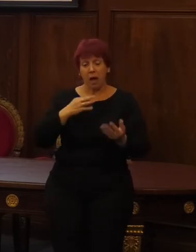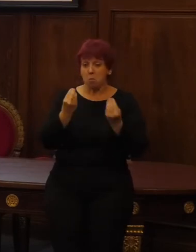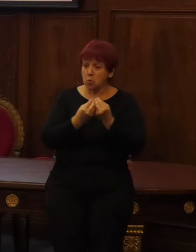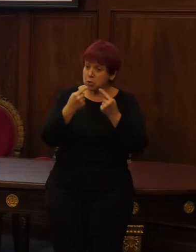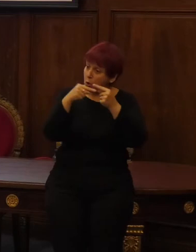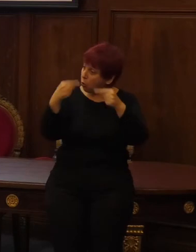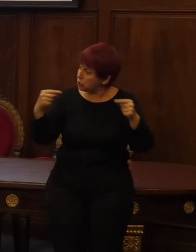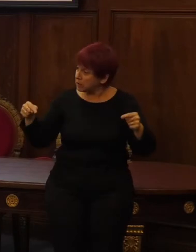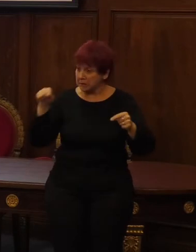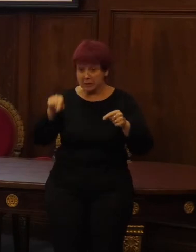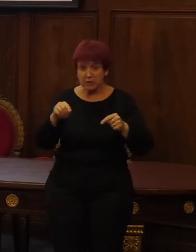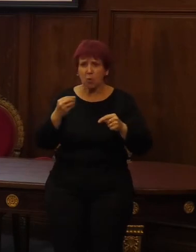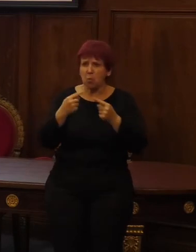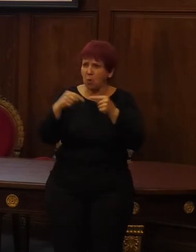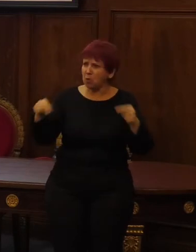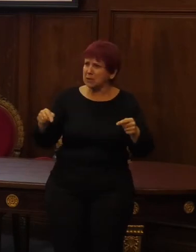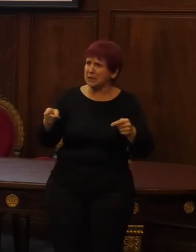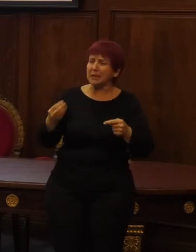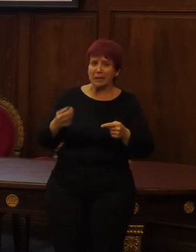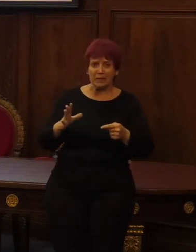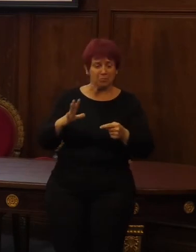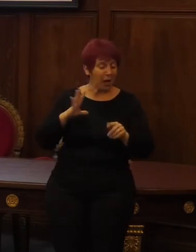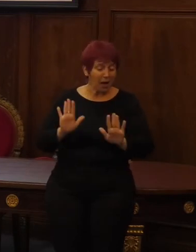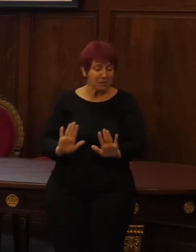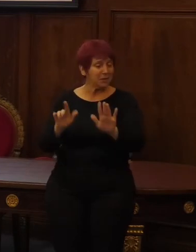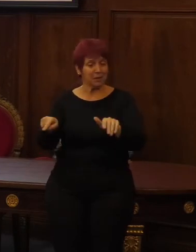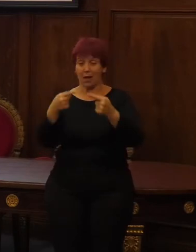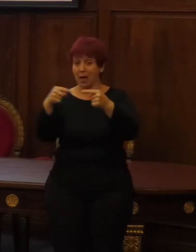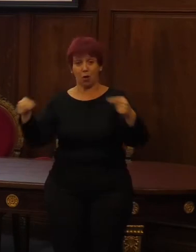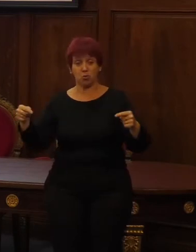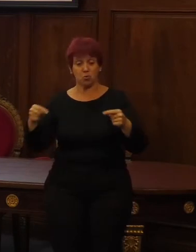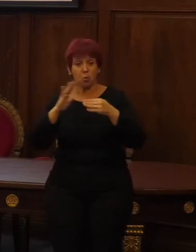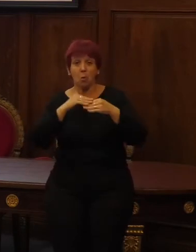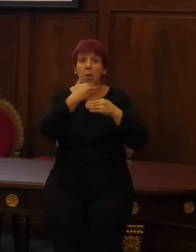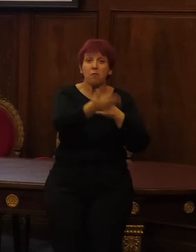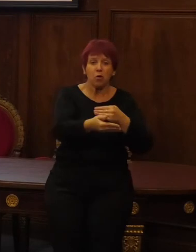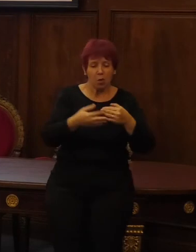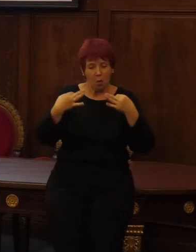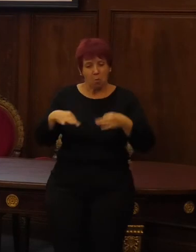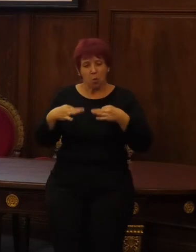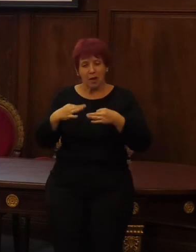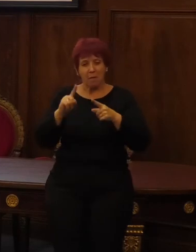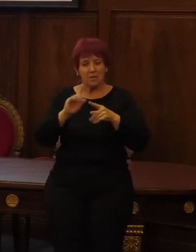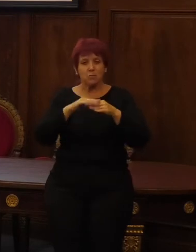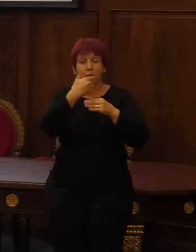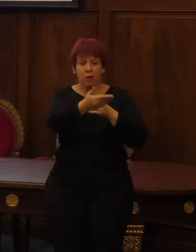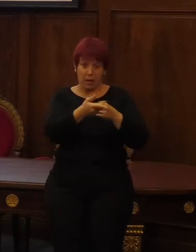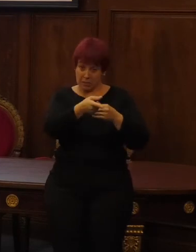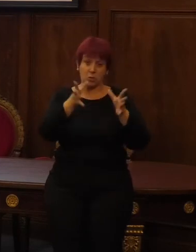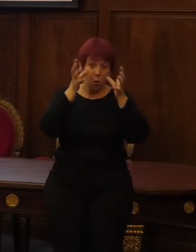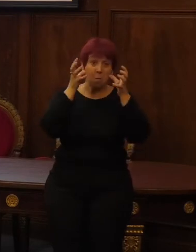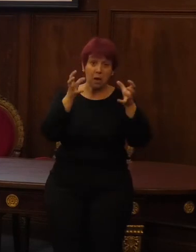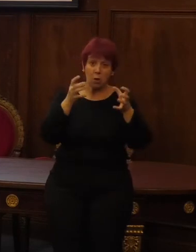Las condiciones en las que se producen las cosas son las cosas. El afuera como pura exterioridad es un